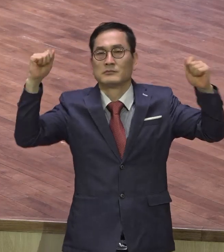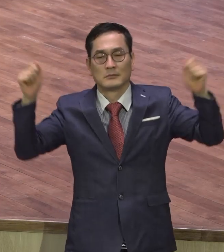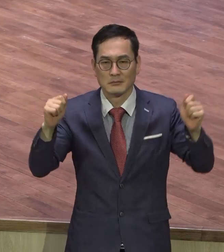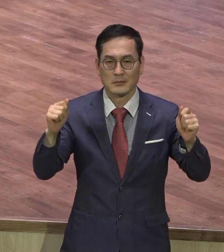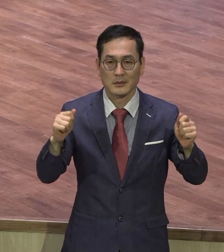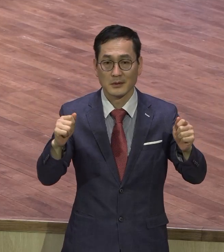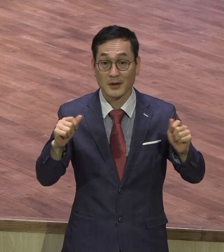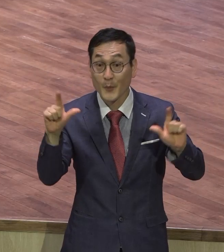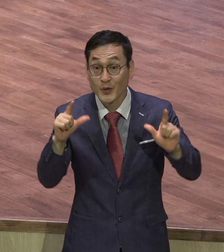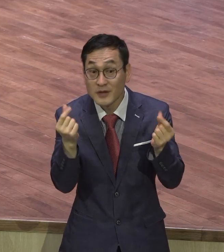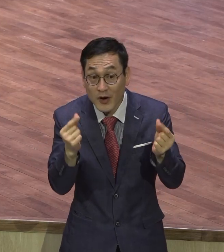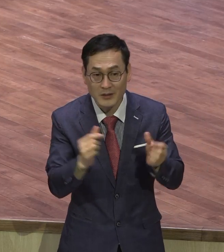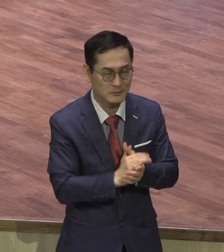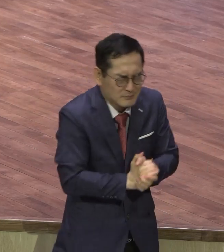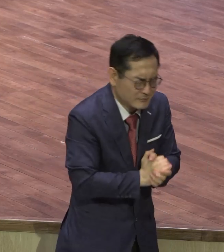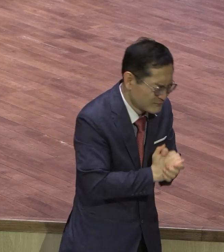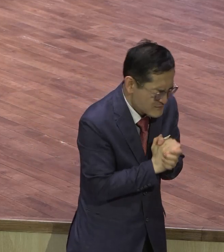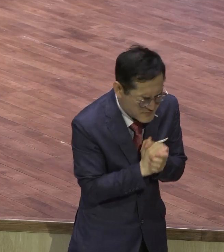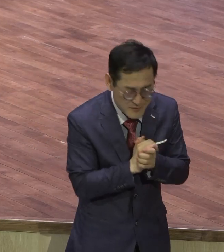보여주기 위해서.